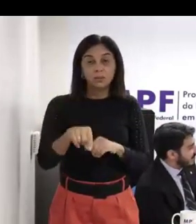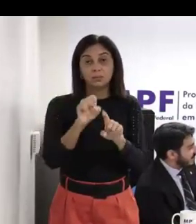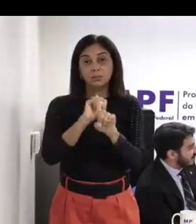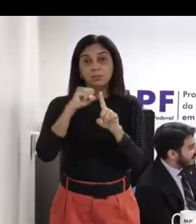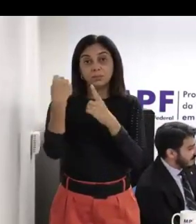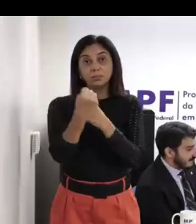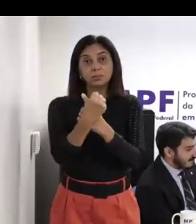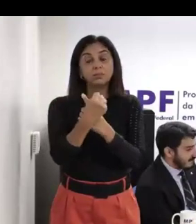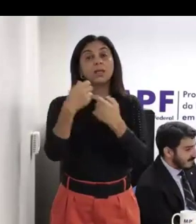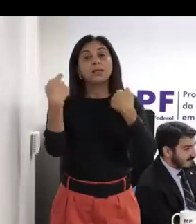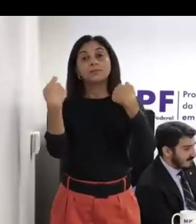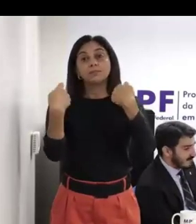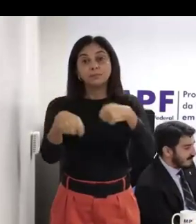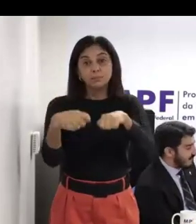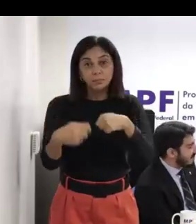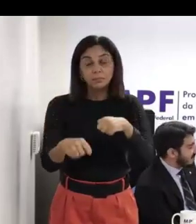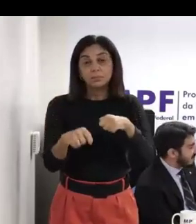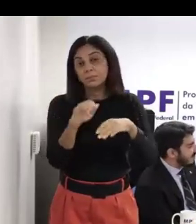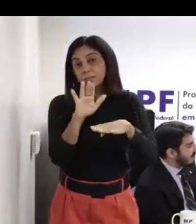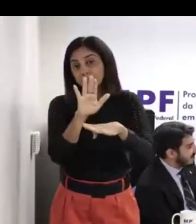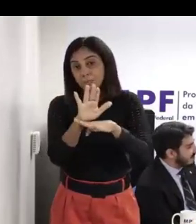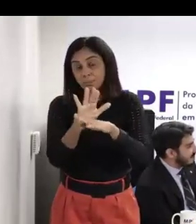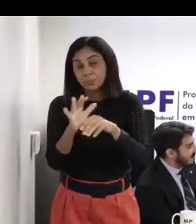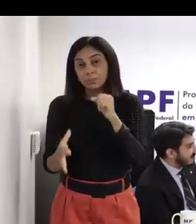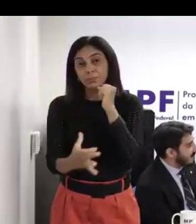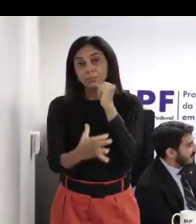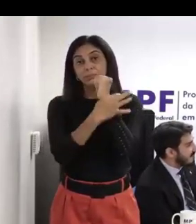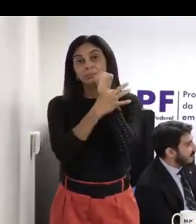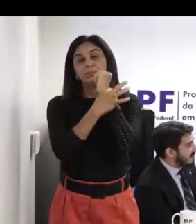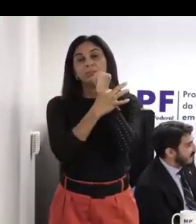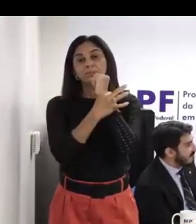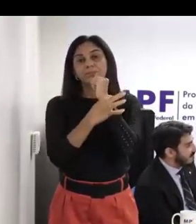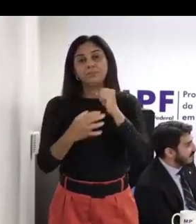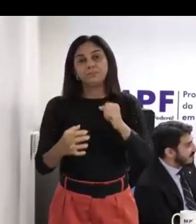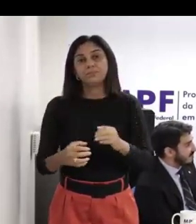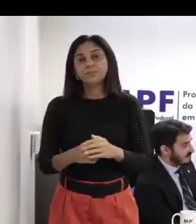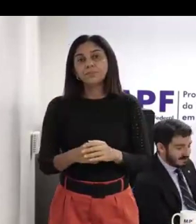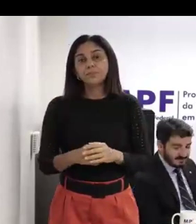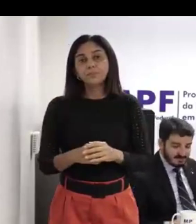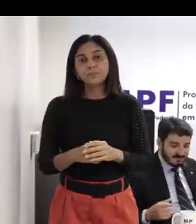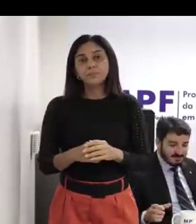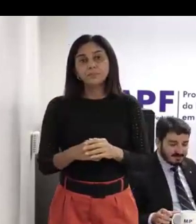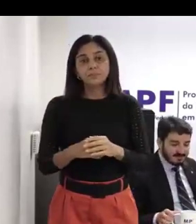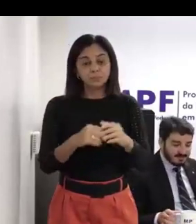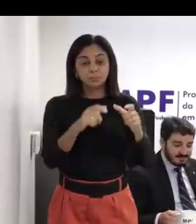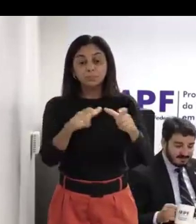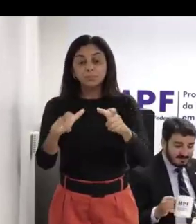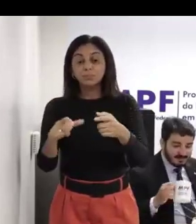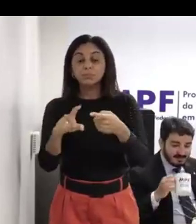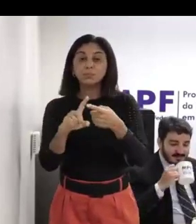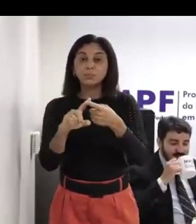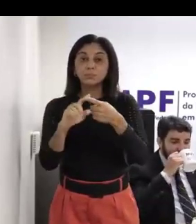adolescentes tenham o seu direito fundamental à segurança e à proteção inclusive nos ambientes de virtuais né